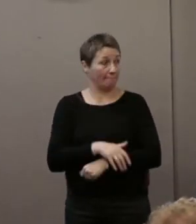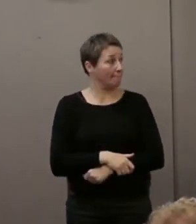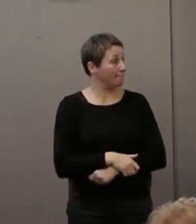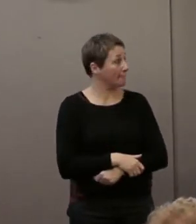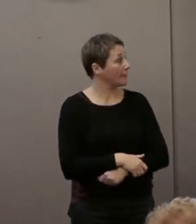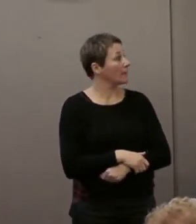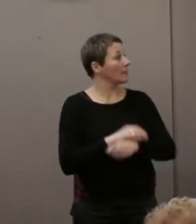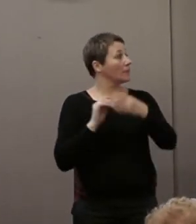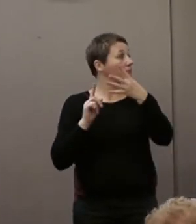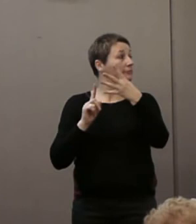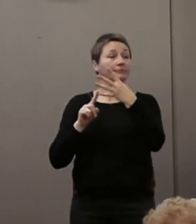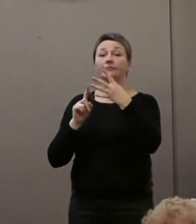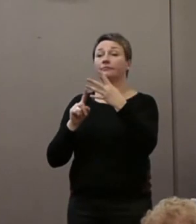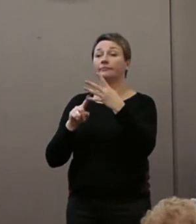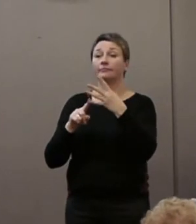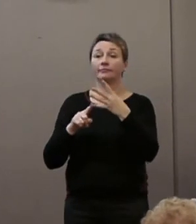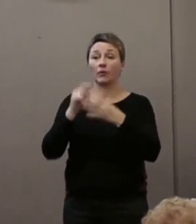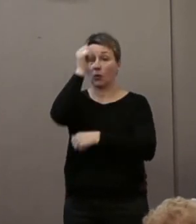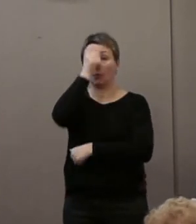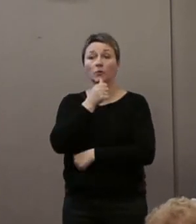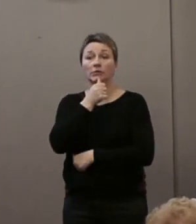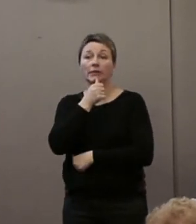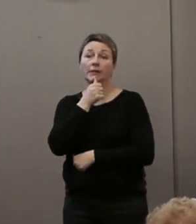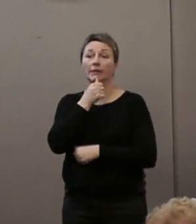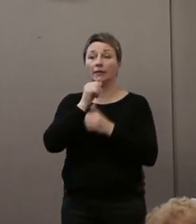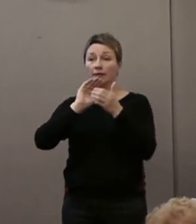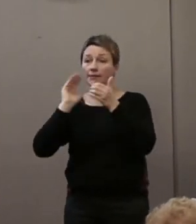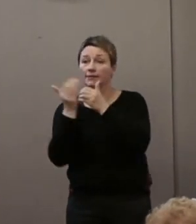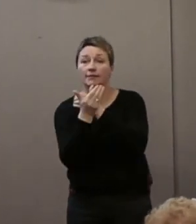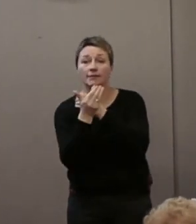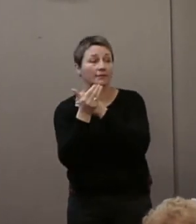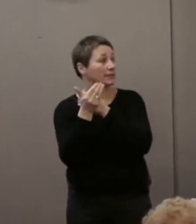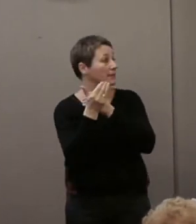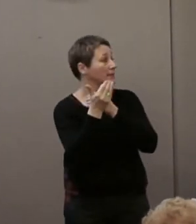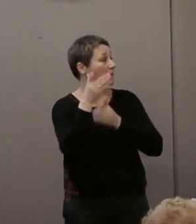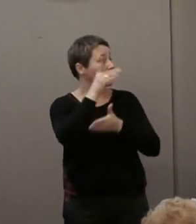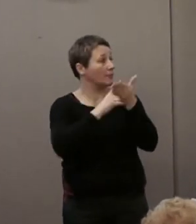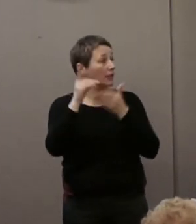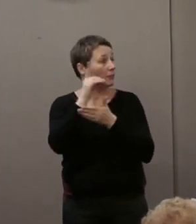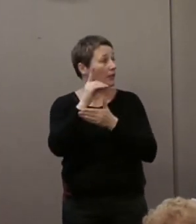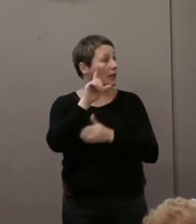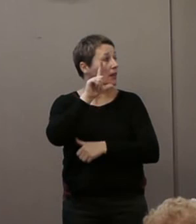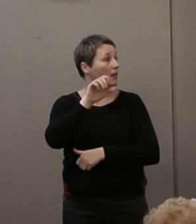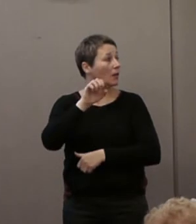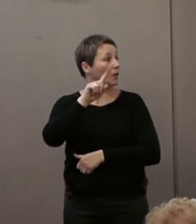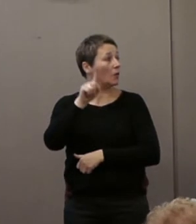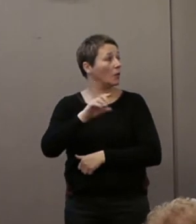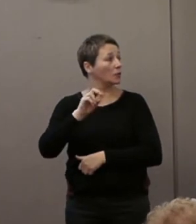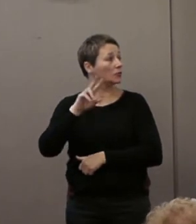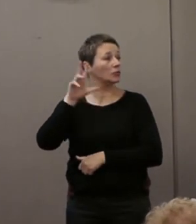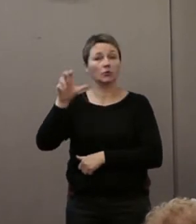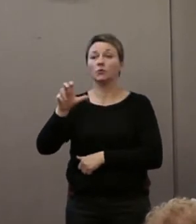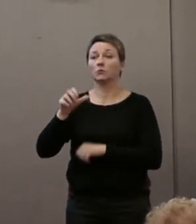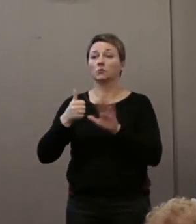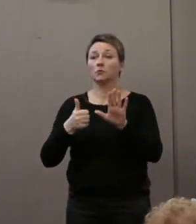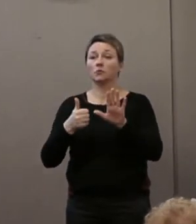Et le quatrième, le musée départemental de la céramique à Lezoux, dans le sud-est. Voilà pour les quatre